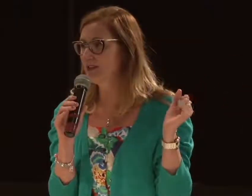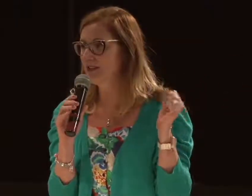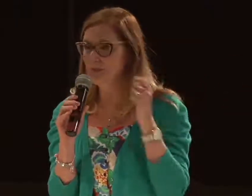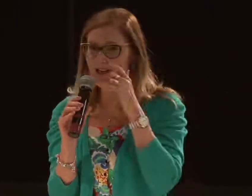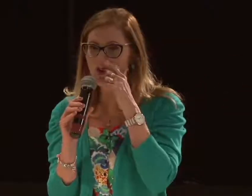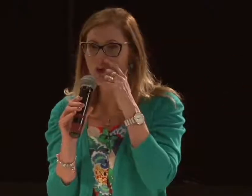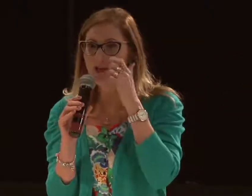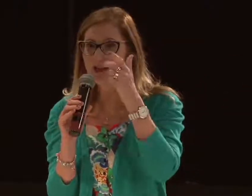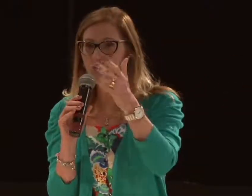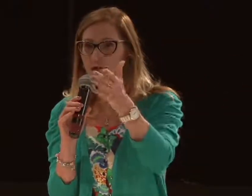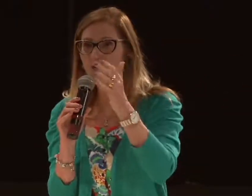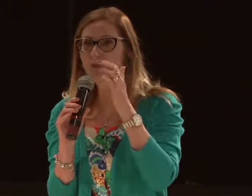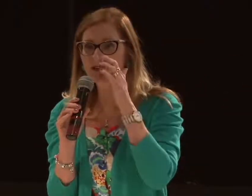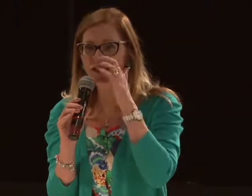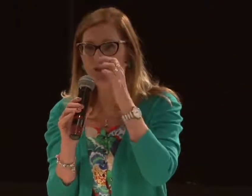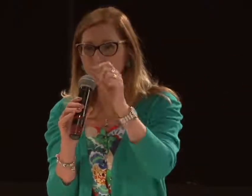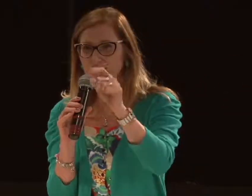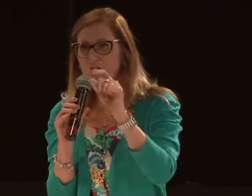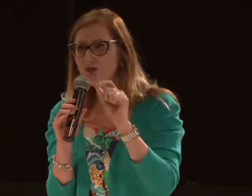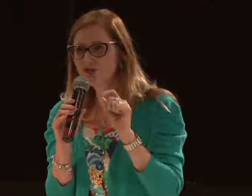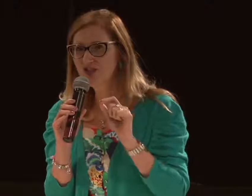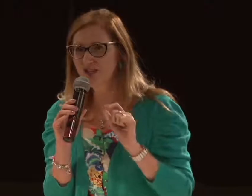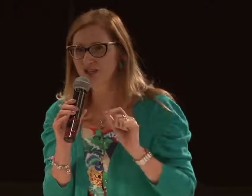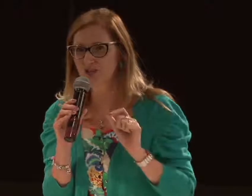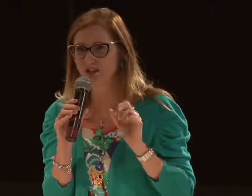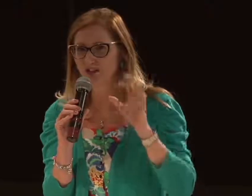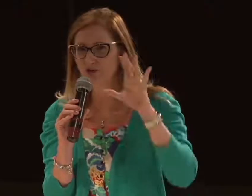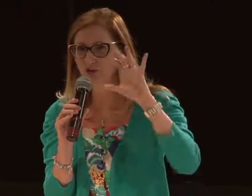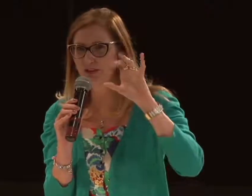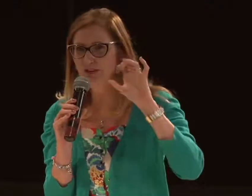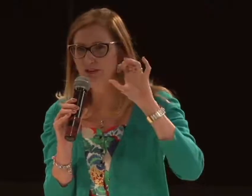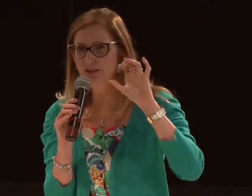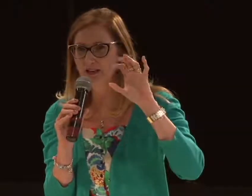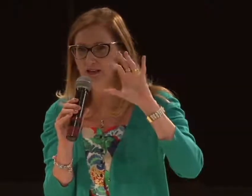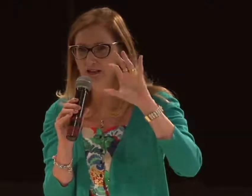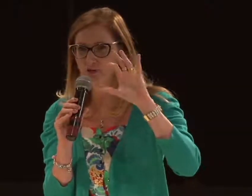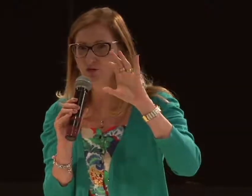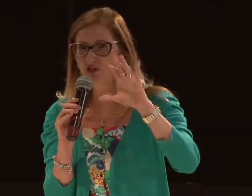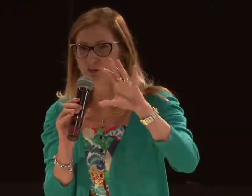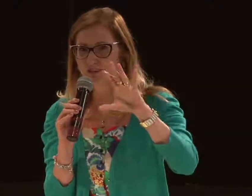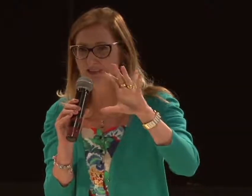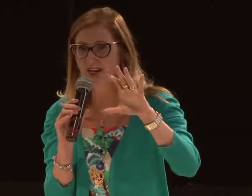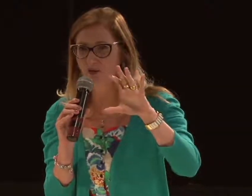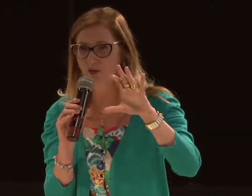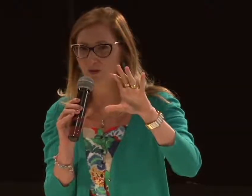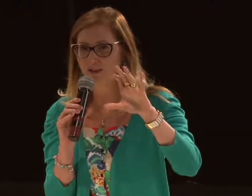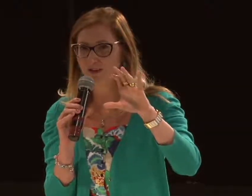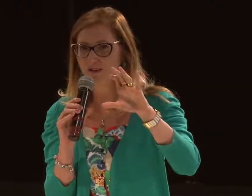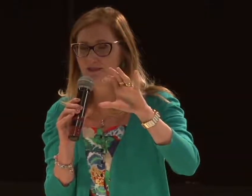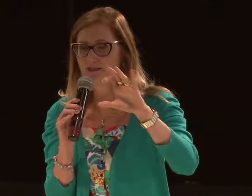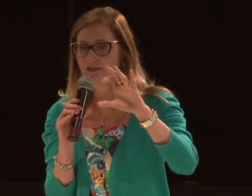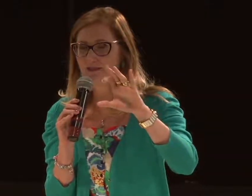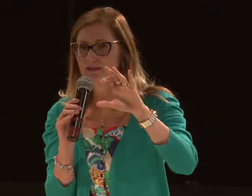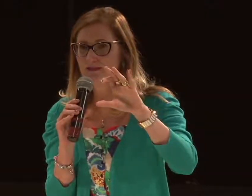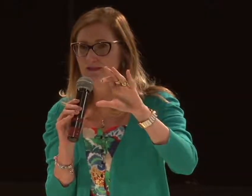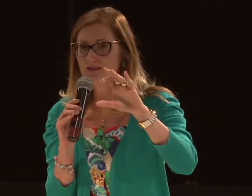dado esse e-mail. Tem um filme que será passado. Qual é o dia, Aníbal, daquele filme? Um dia especial?